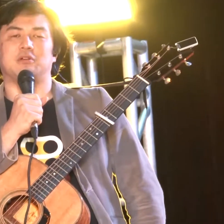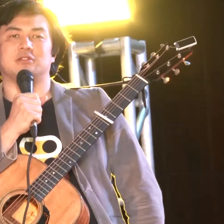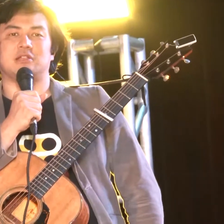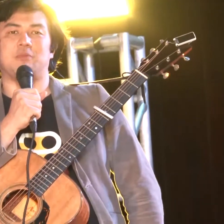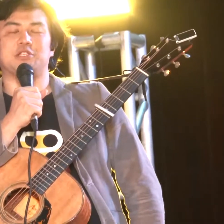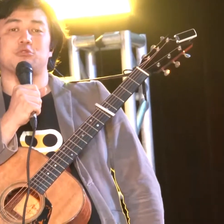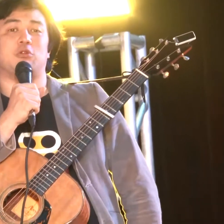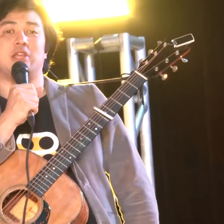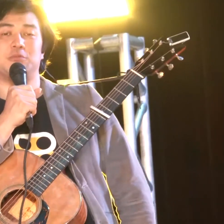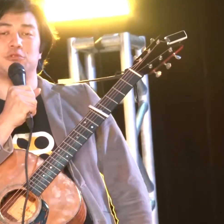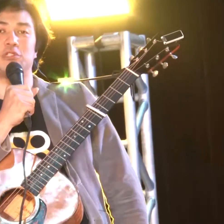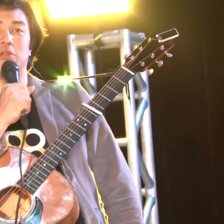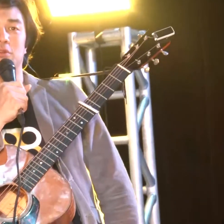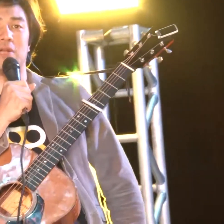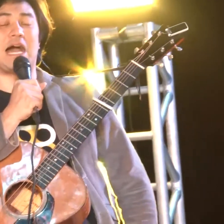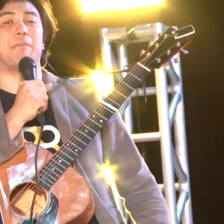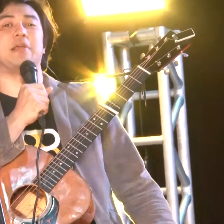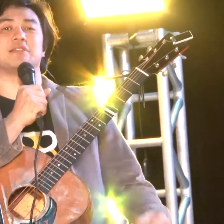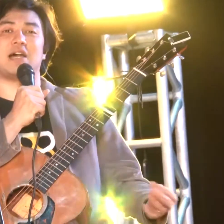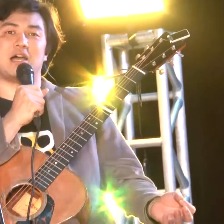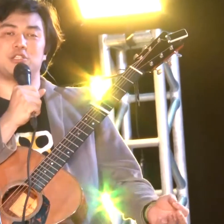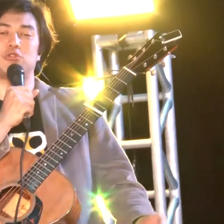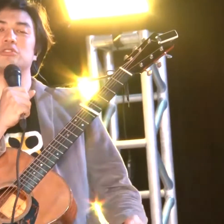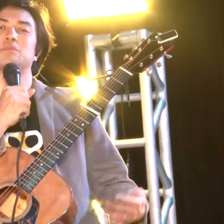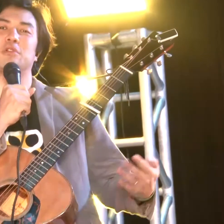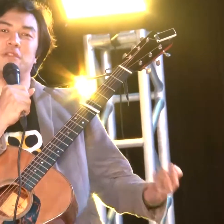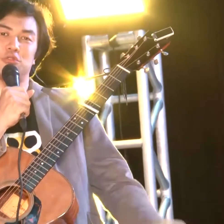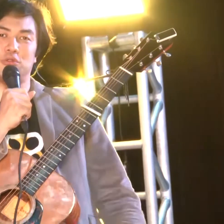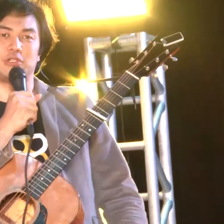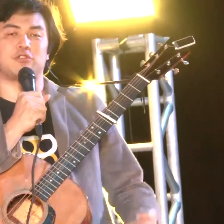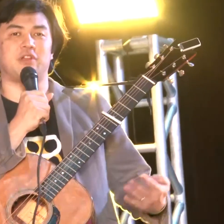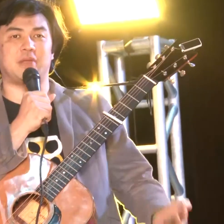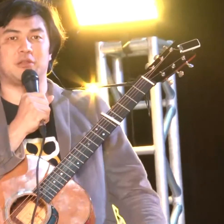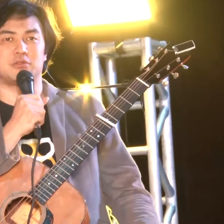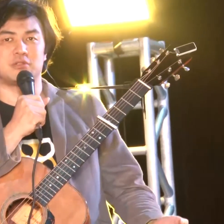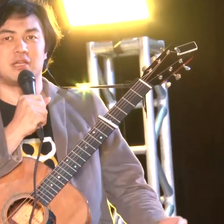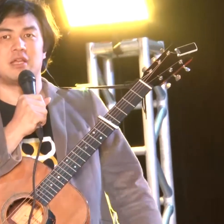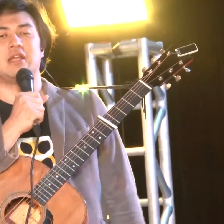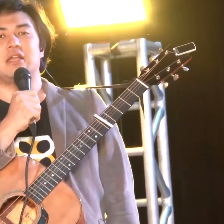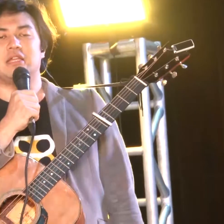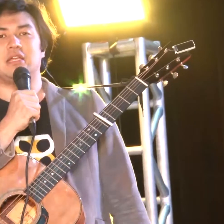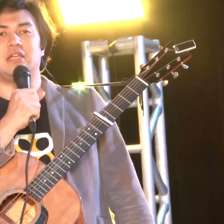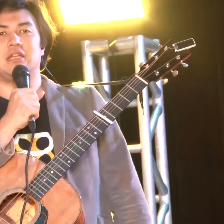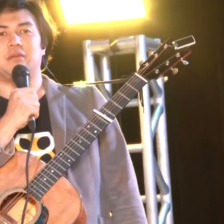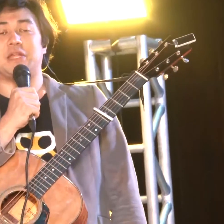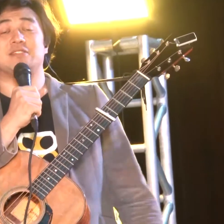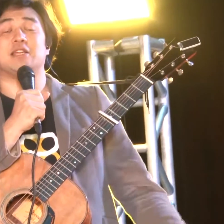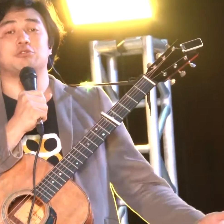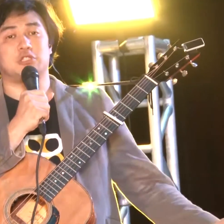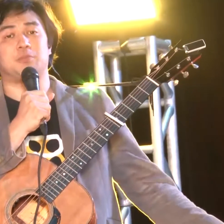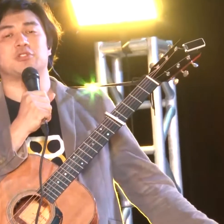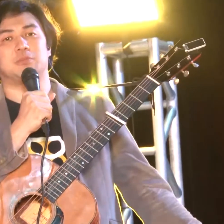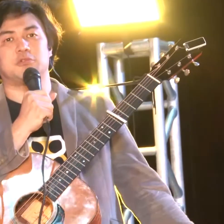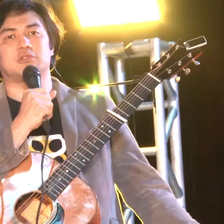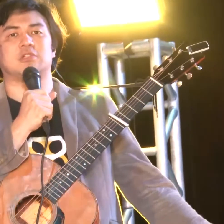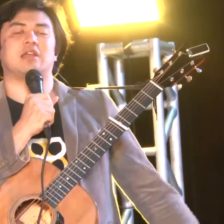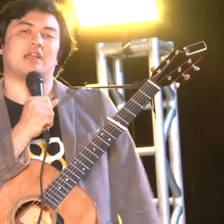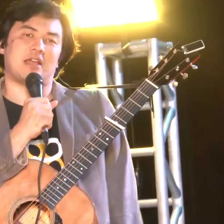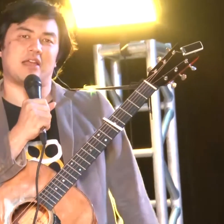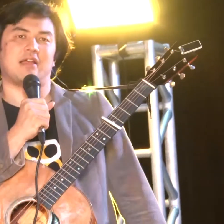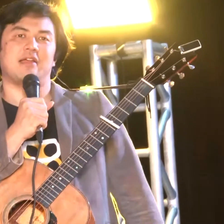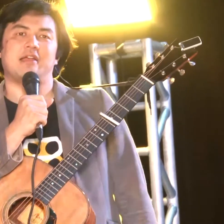sobre nós realmente escolhermos o Senhor, apesar de todas as provações, sofrimentos e perseguições que